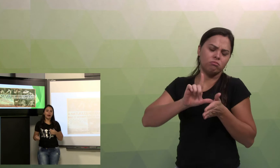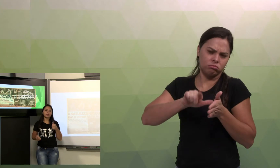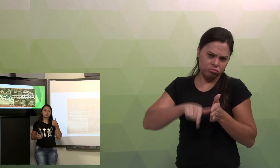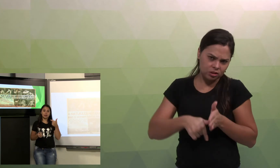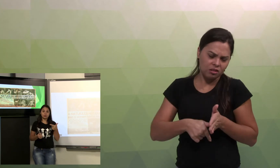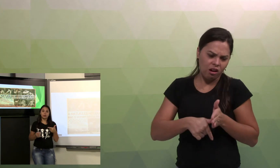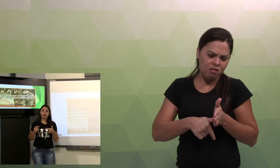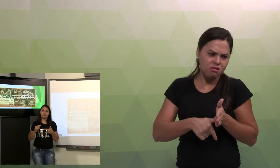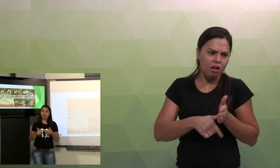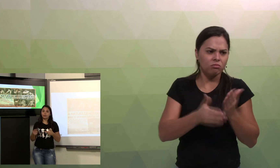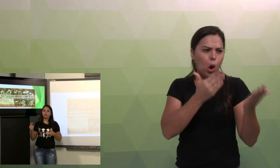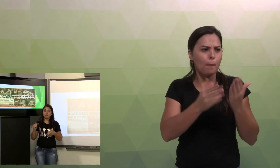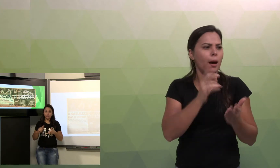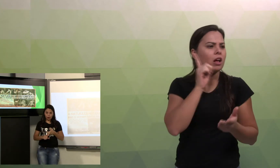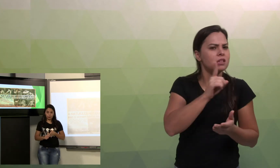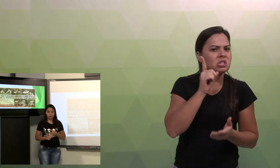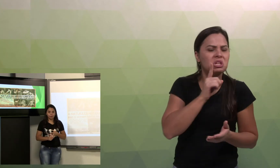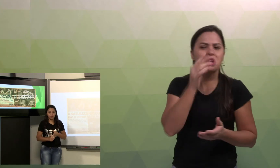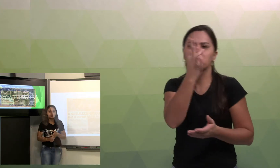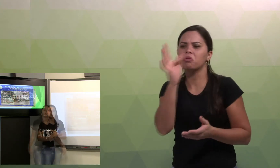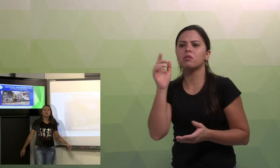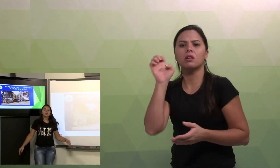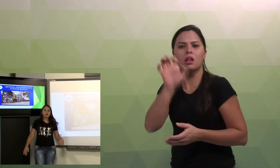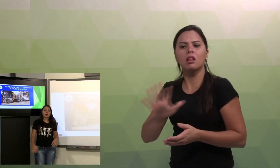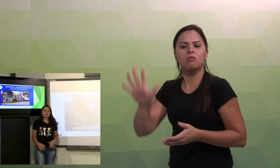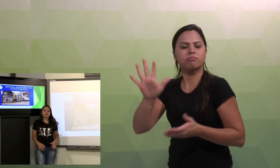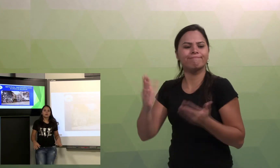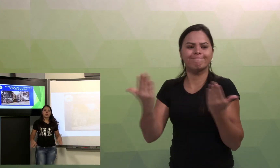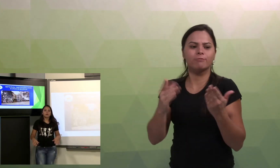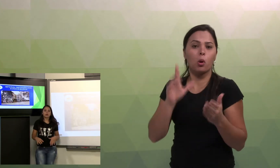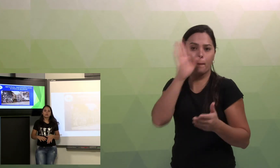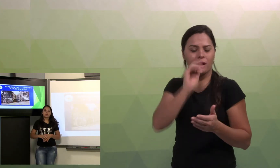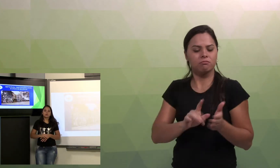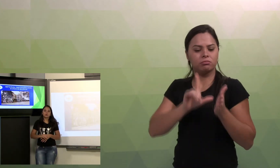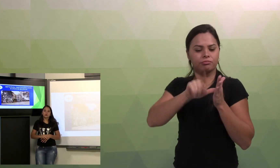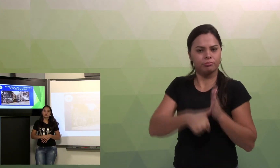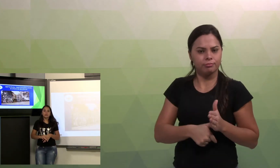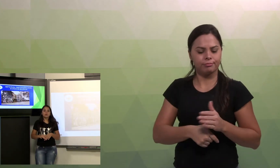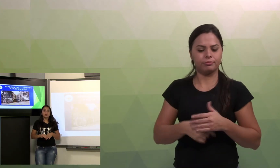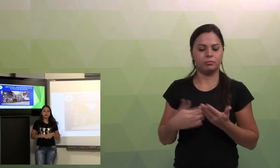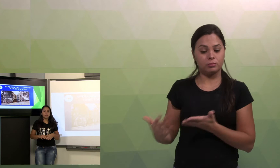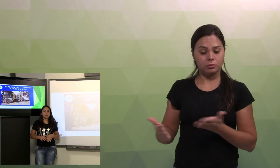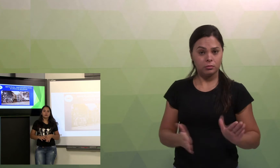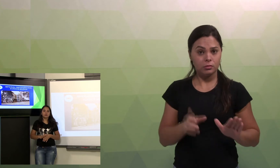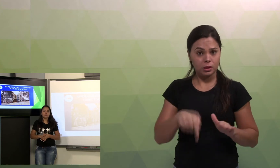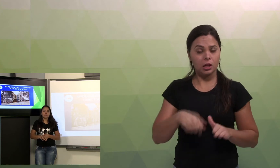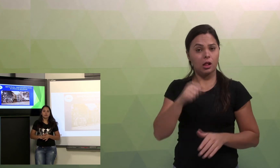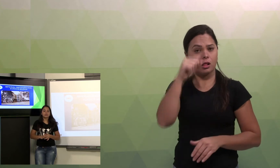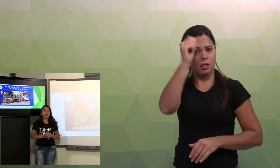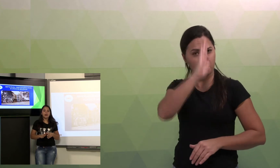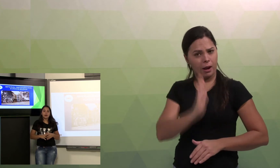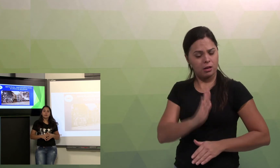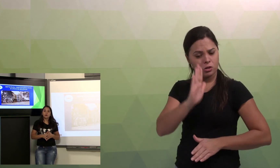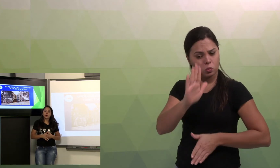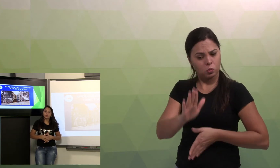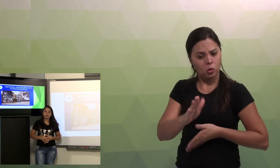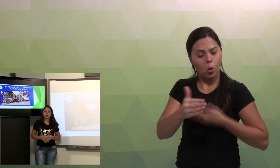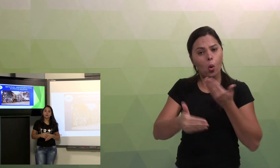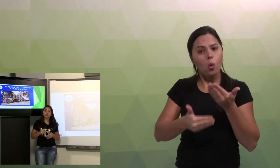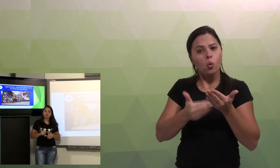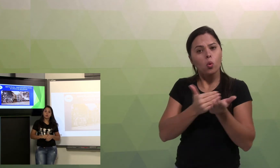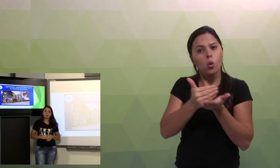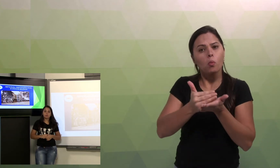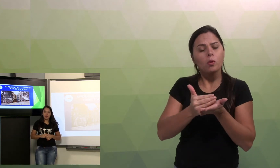aos outros países, os Estados Unidos, a França e a Europa. No Brasil, a educação de surdos teve seu início com o francês Ernest